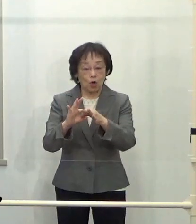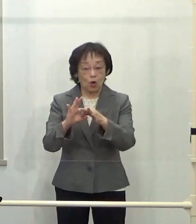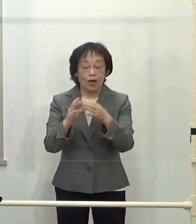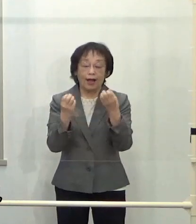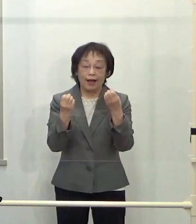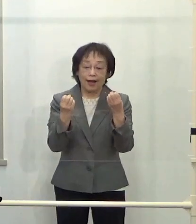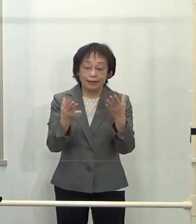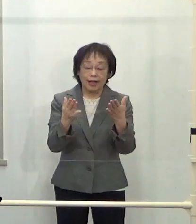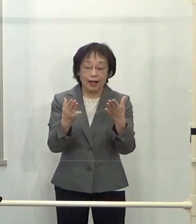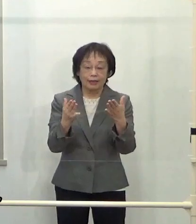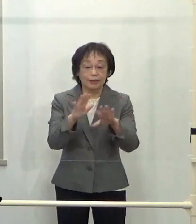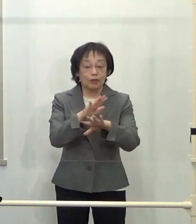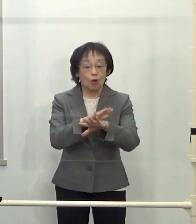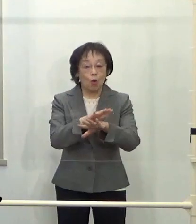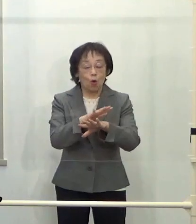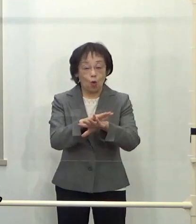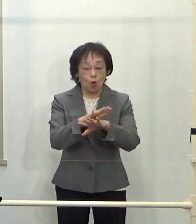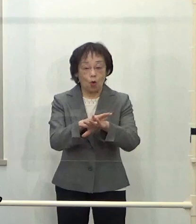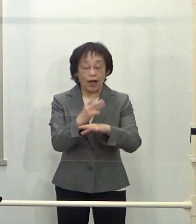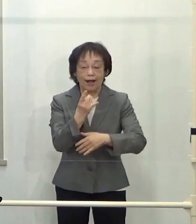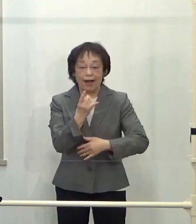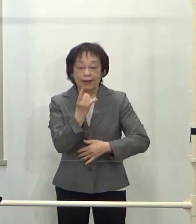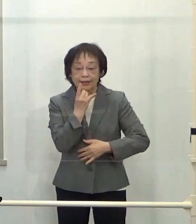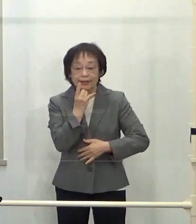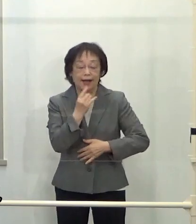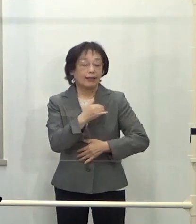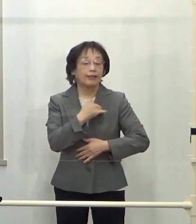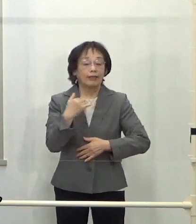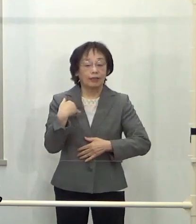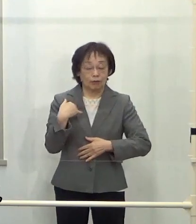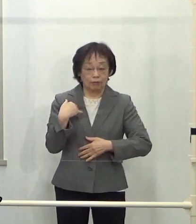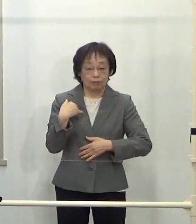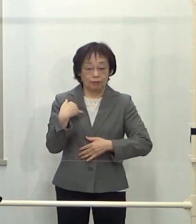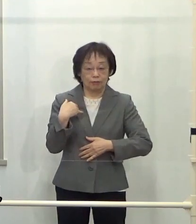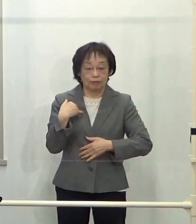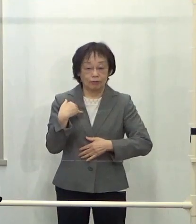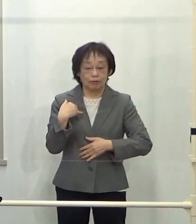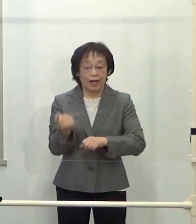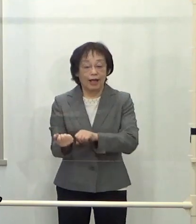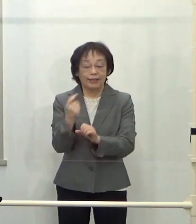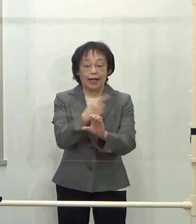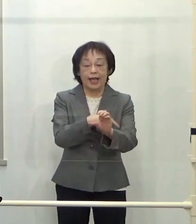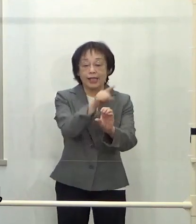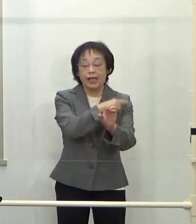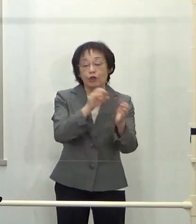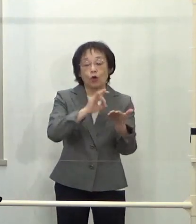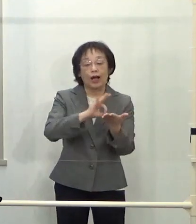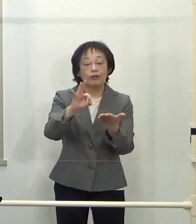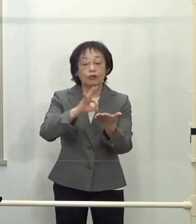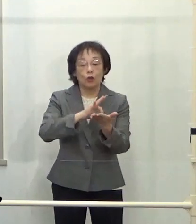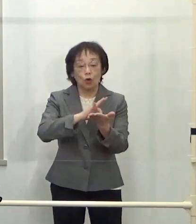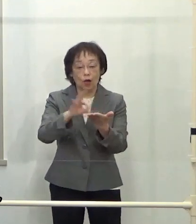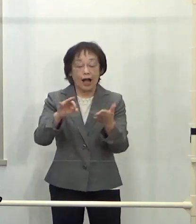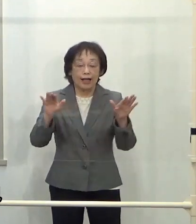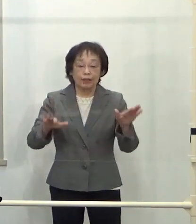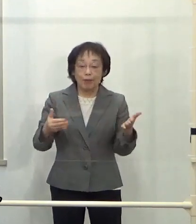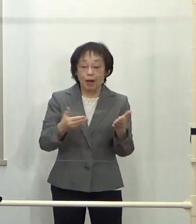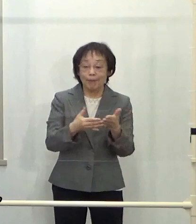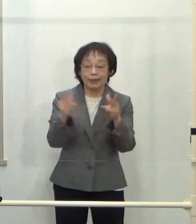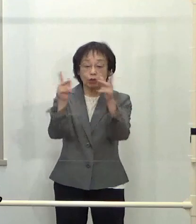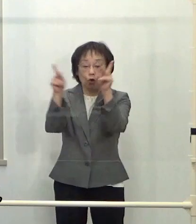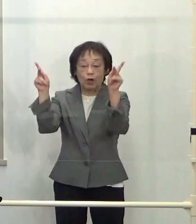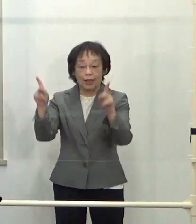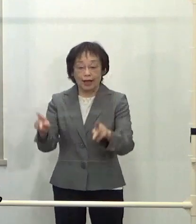新しい展開を期待できる状況になってまいりましたので、再生エネルギーの活用がですね、その今までの課題